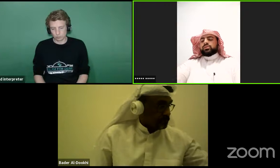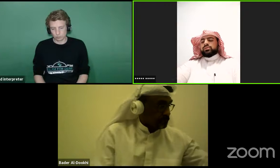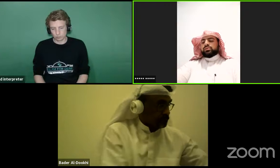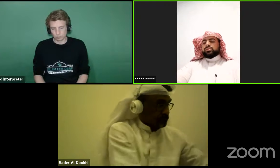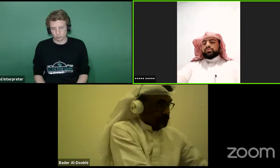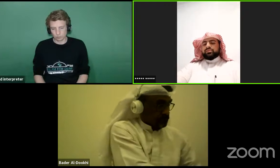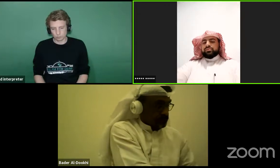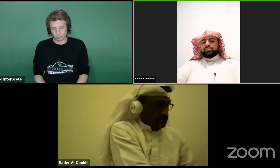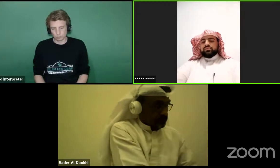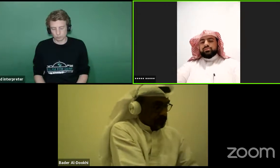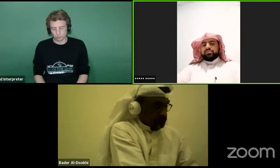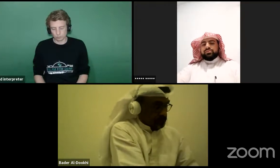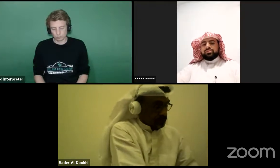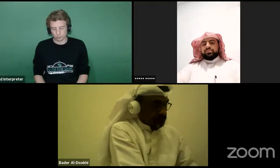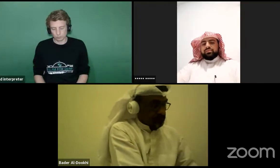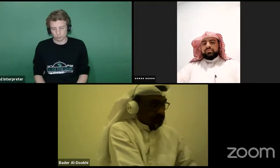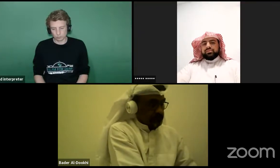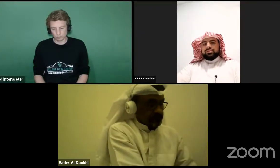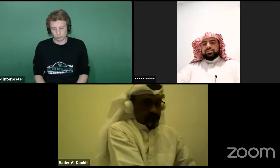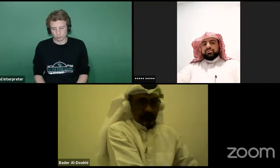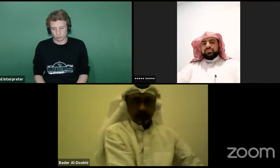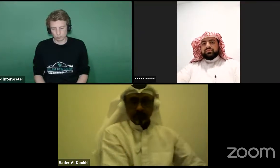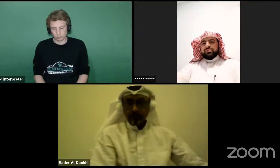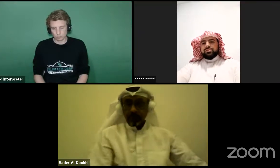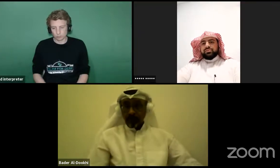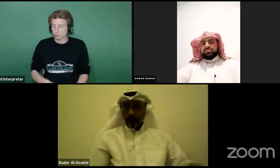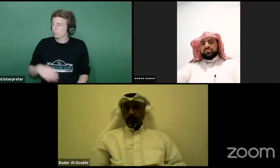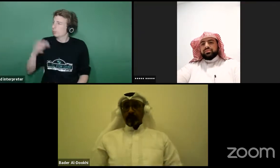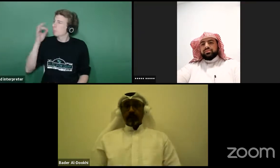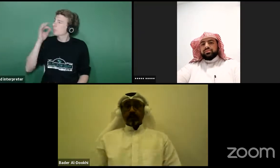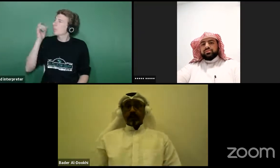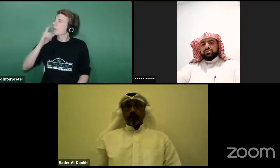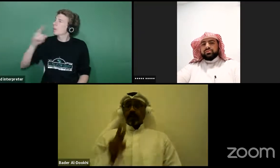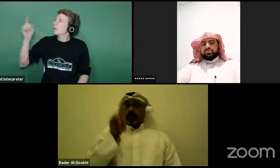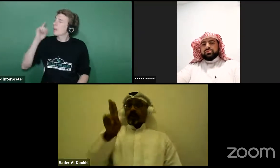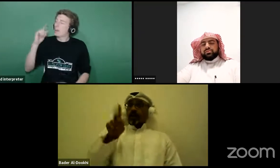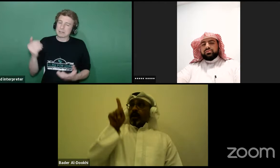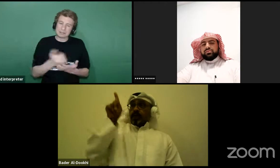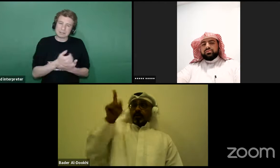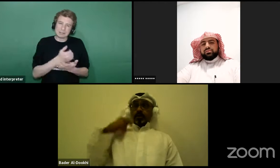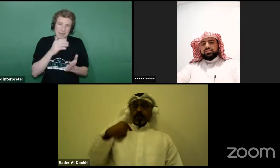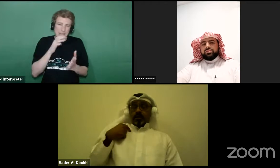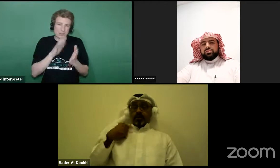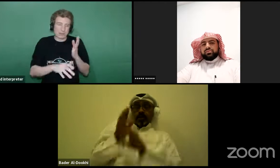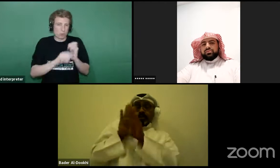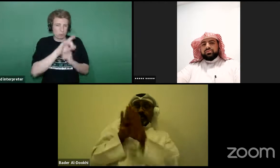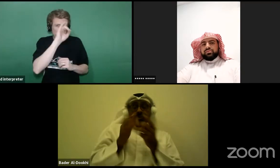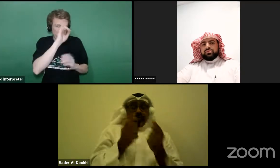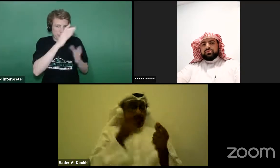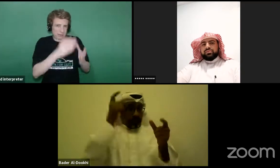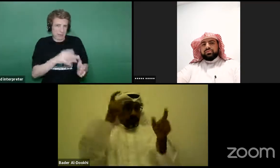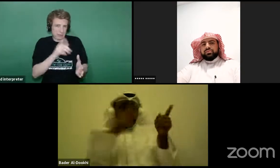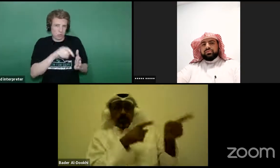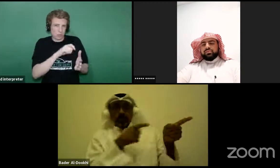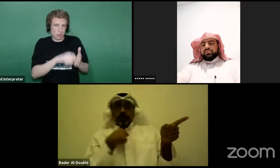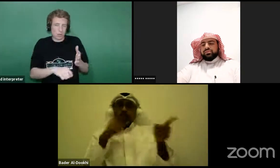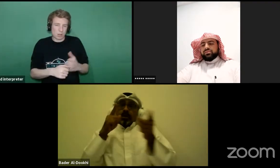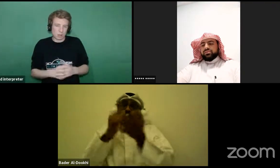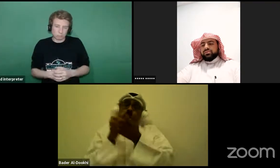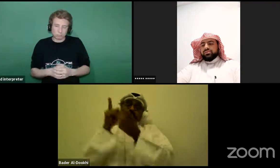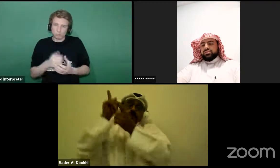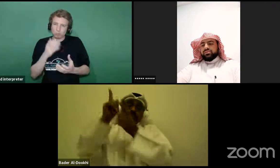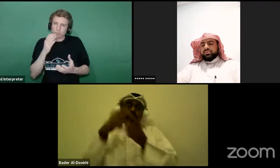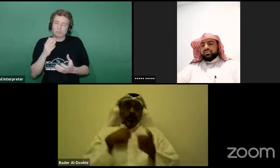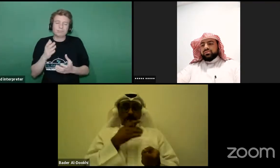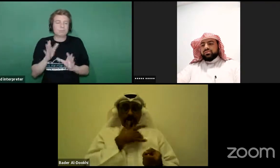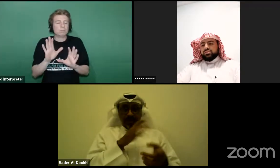يحشرون. I seek refuge with Allah from Satan the accursed. Verily those who disbelieve spend their